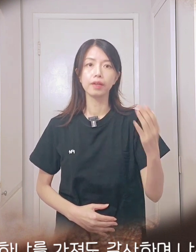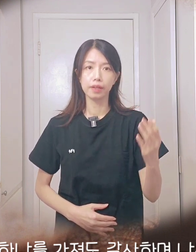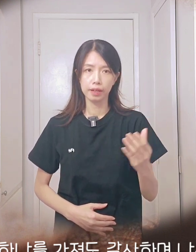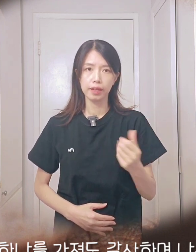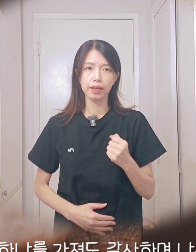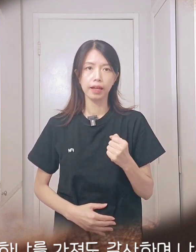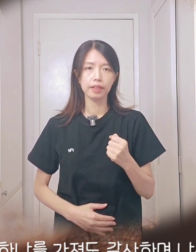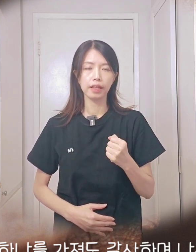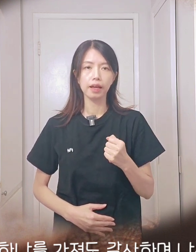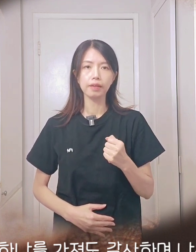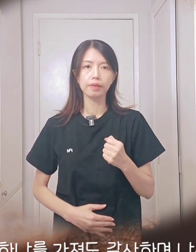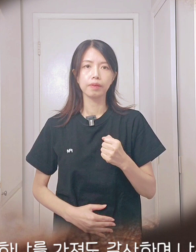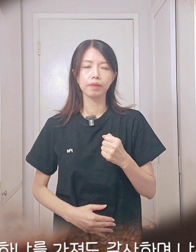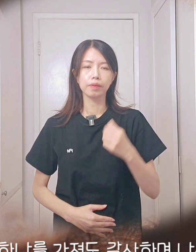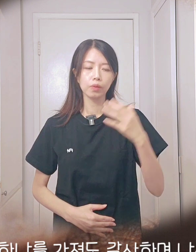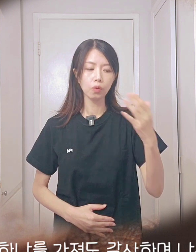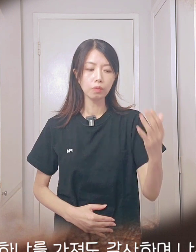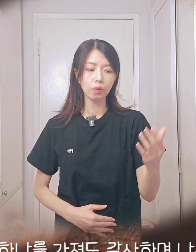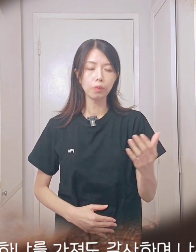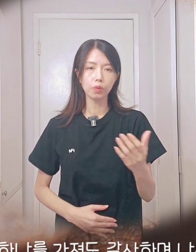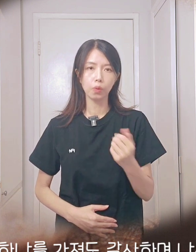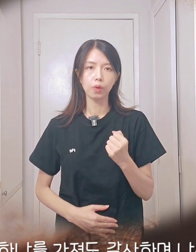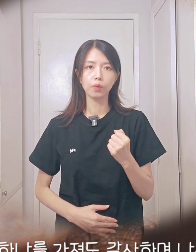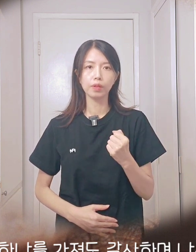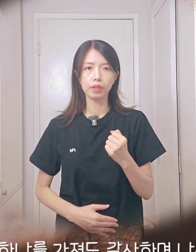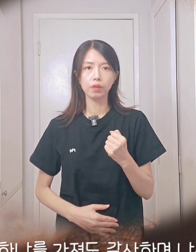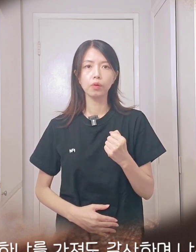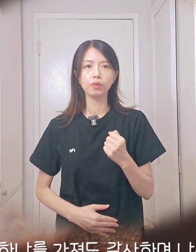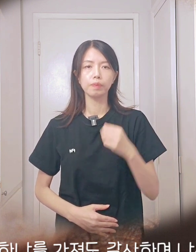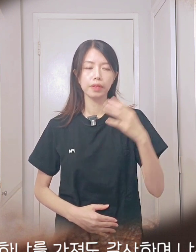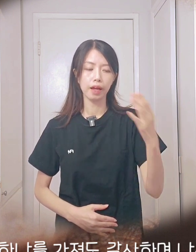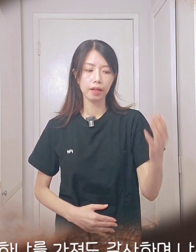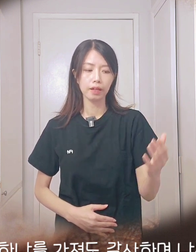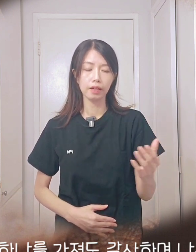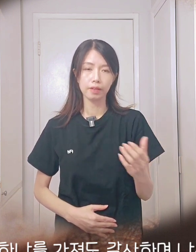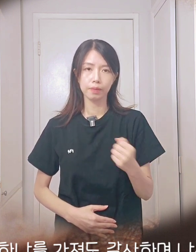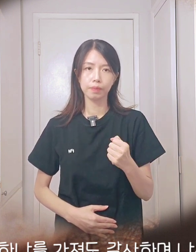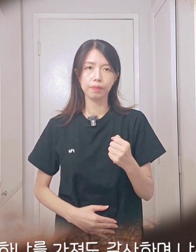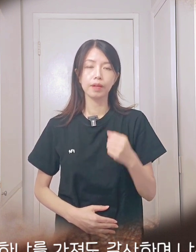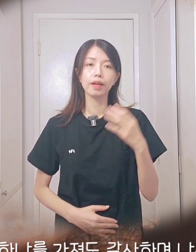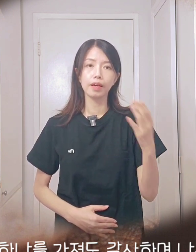가지다, 가지다 혹은 뭐뭐로 라고 하는 뜻의 수어도 됩니다.